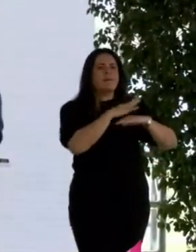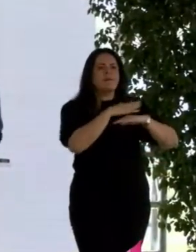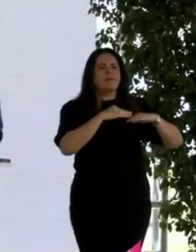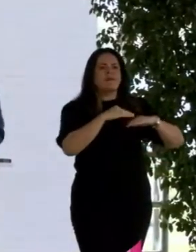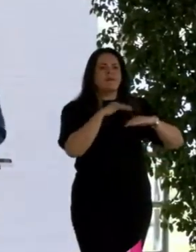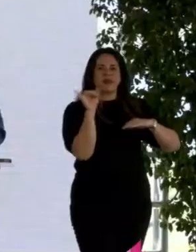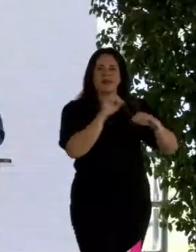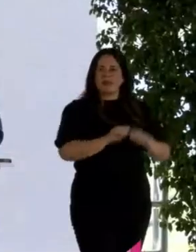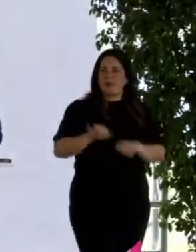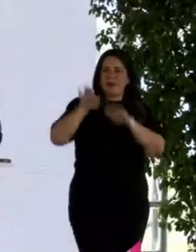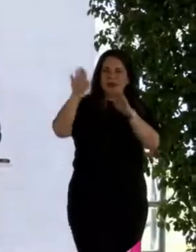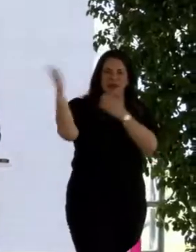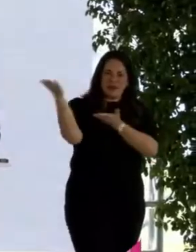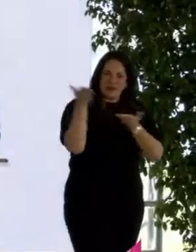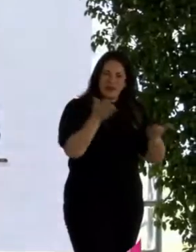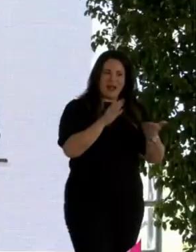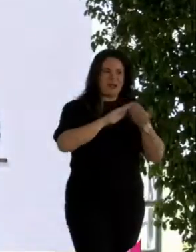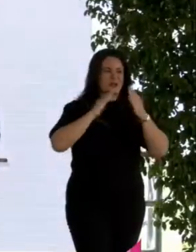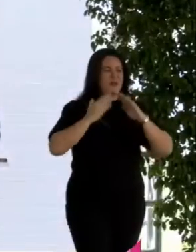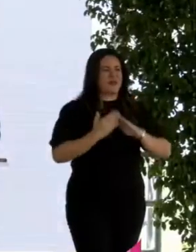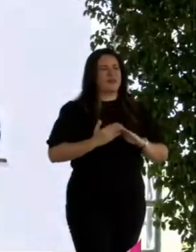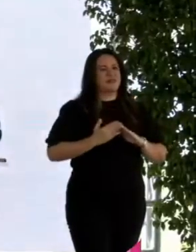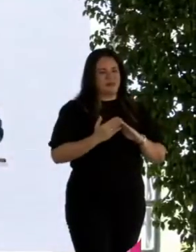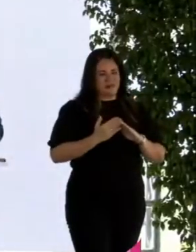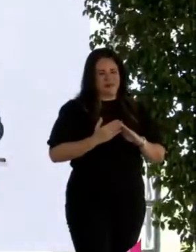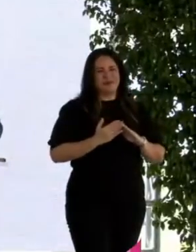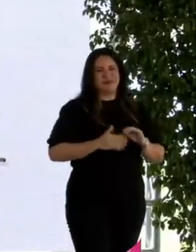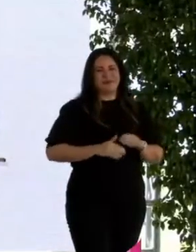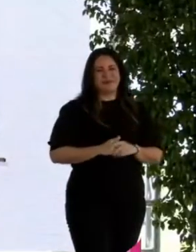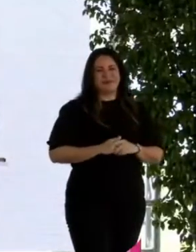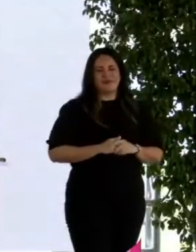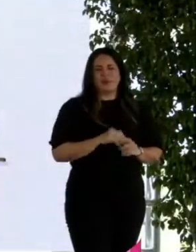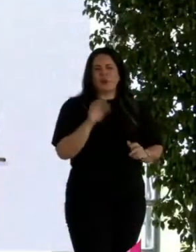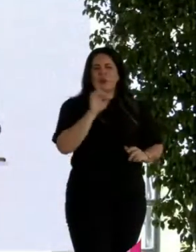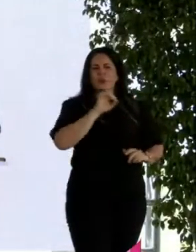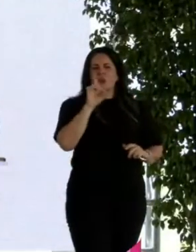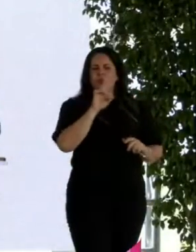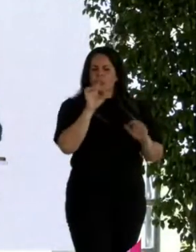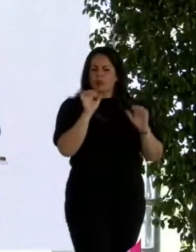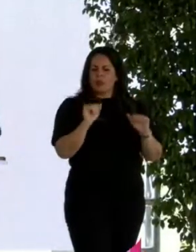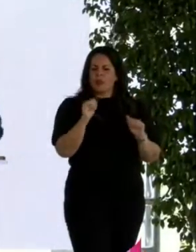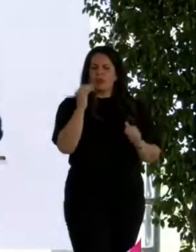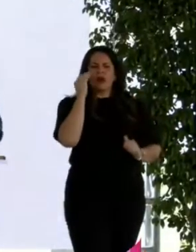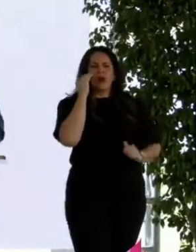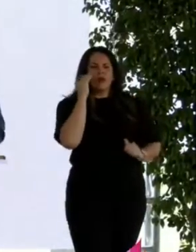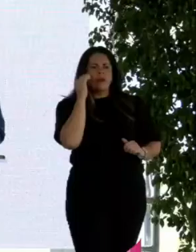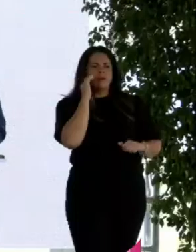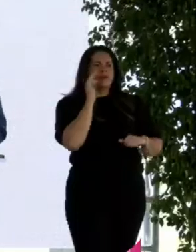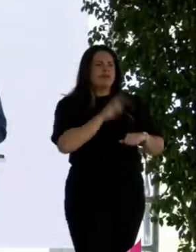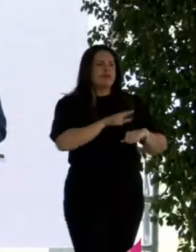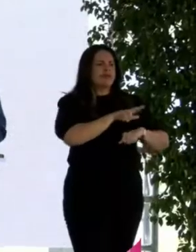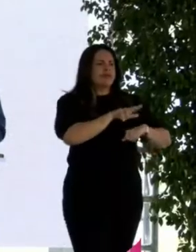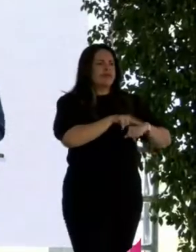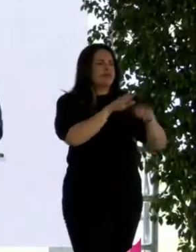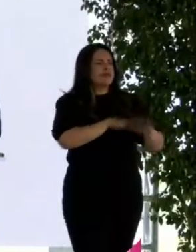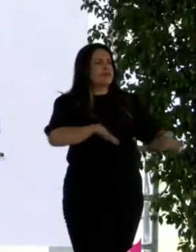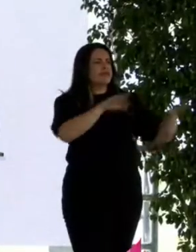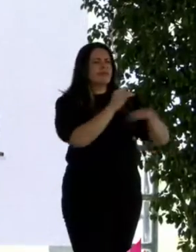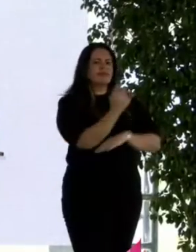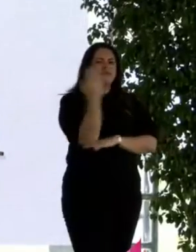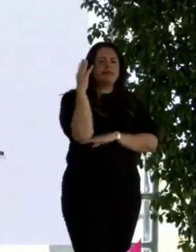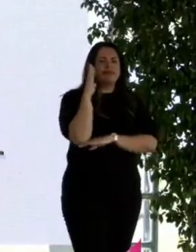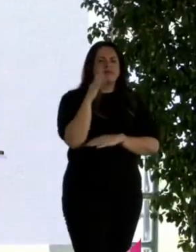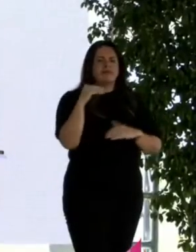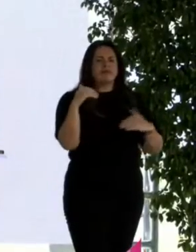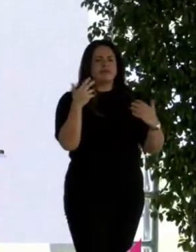la montaña a la ciudad. Entonces, ¿dónde vamos a poder conocer la flora y la fauna que Puerto Rico ofrece? Pues va a ser en el